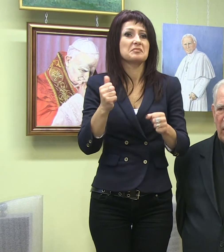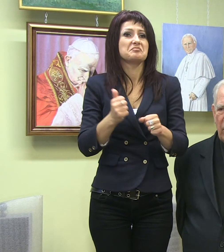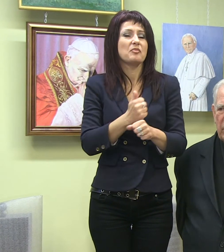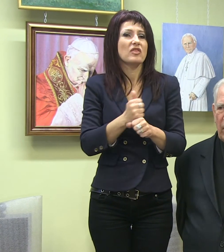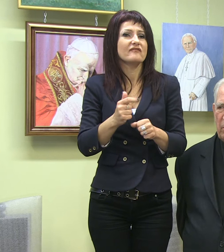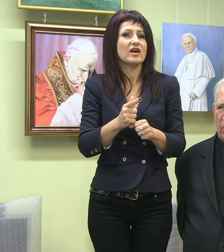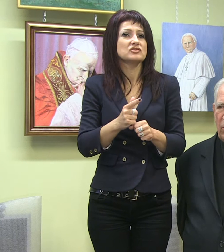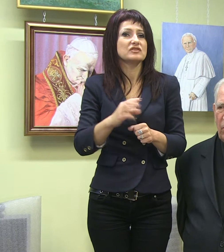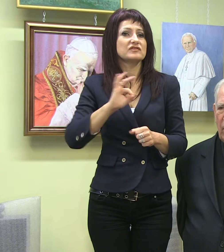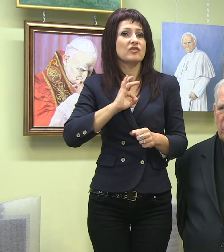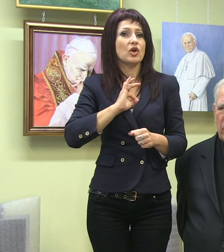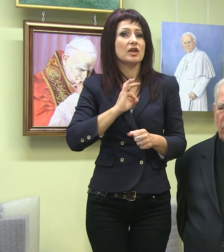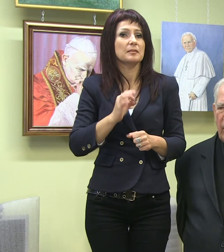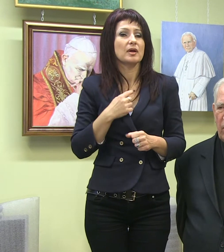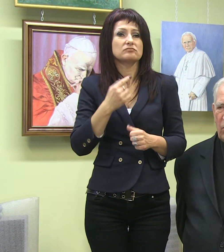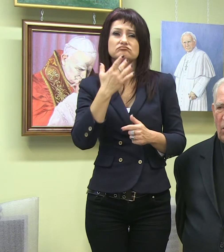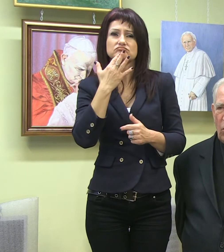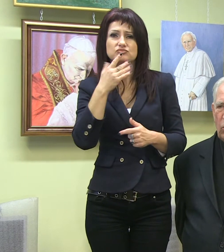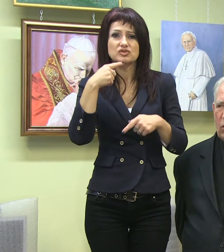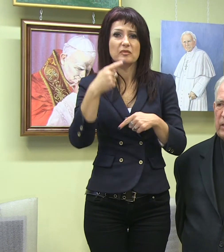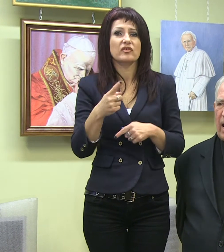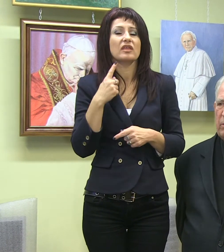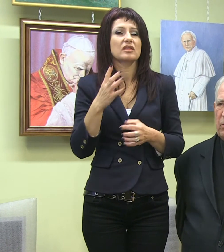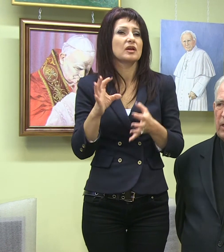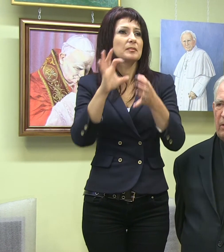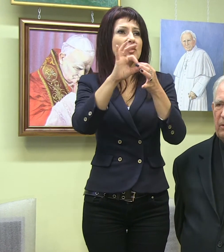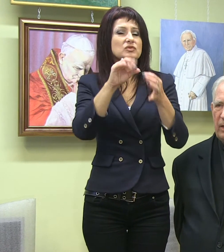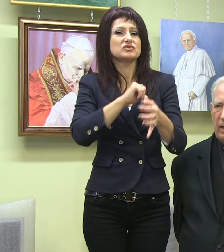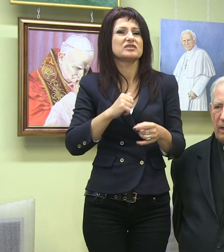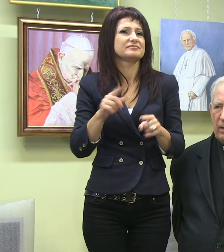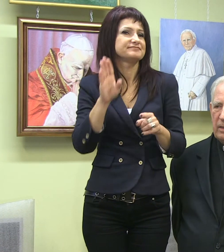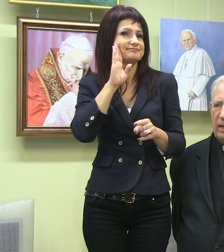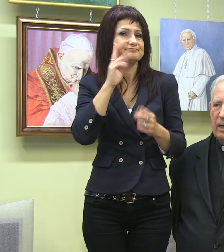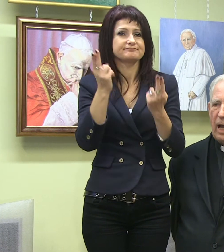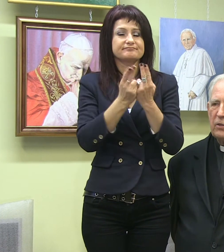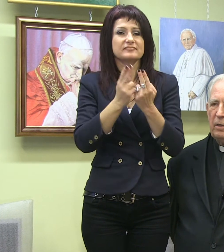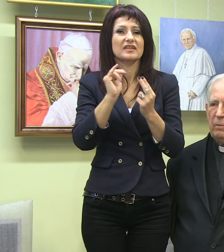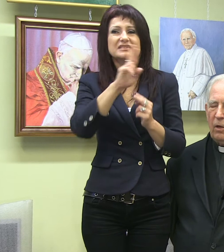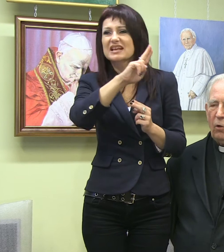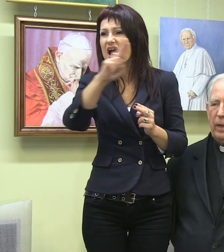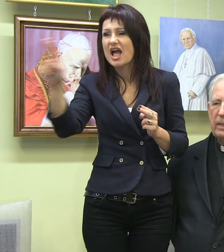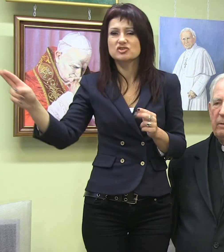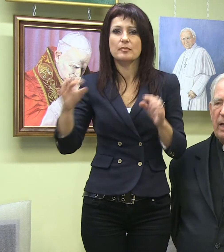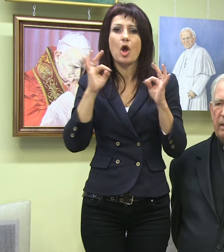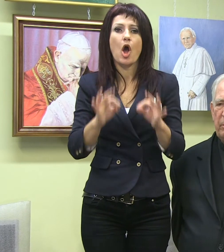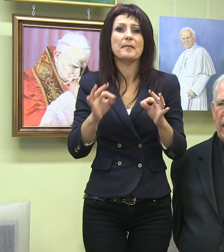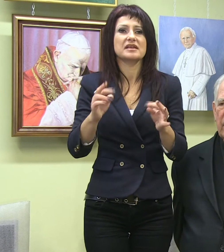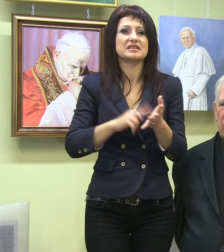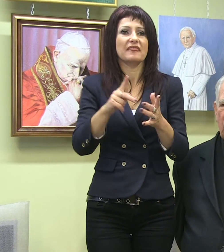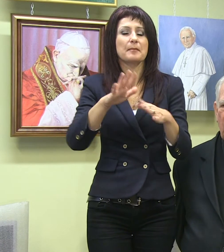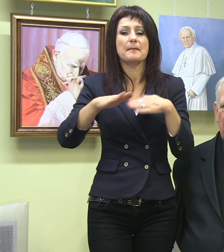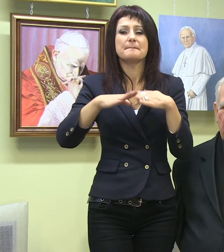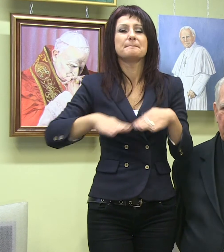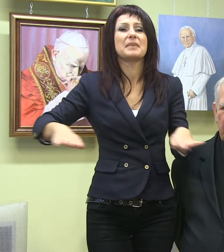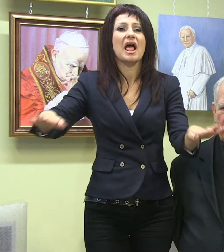ponieważ w swoim przemówieniu utożsamił się z każdym obecnym na tym